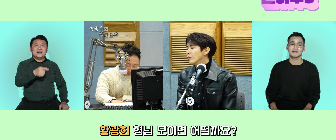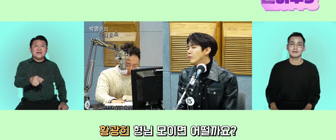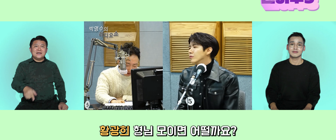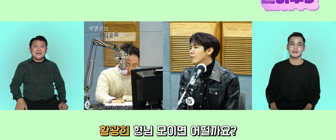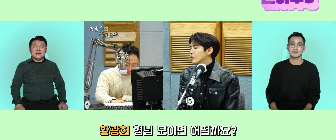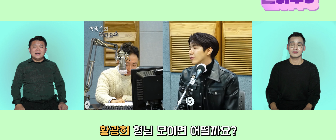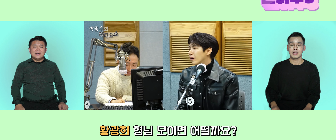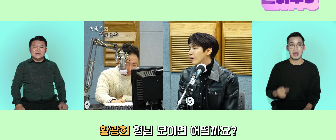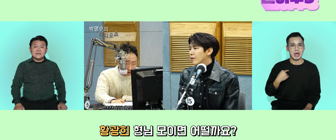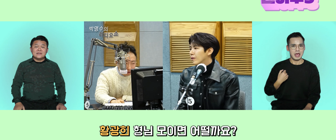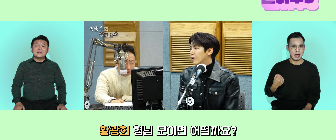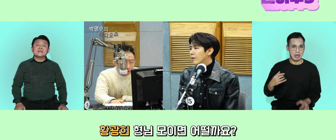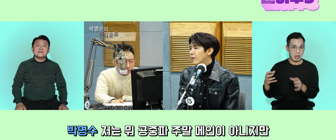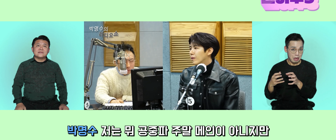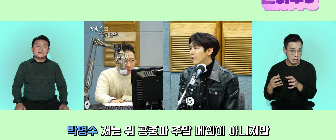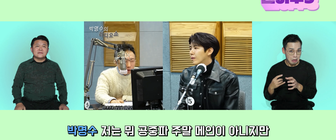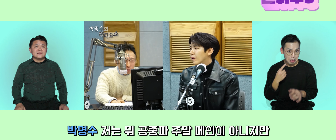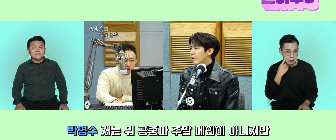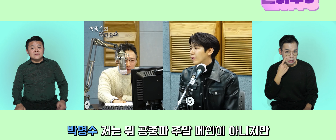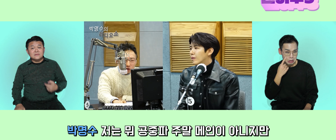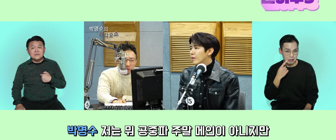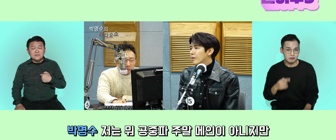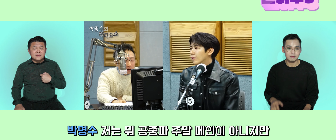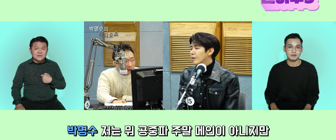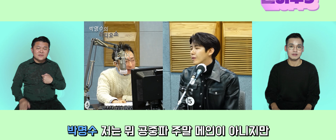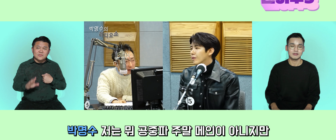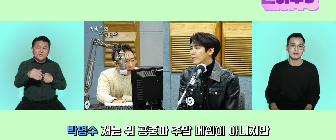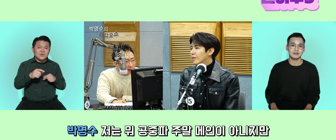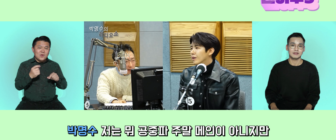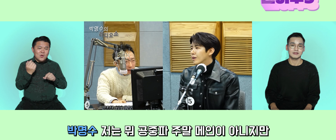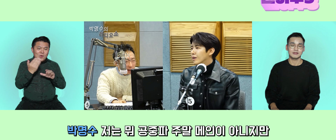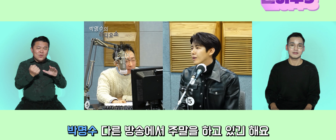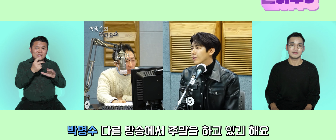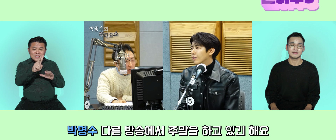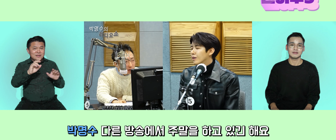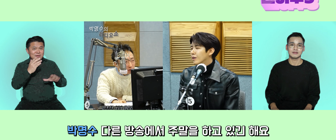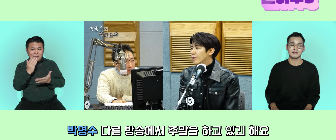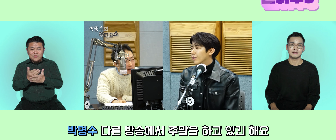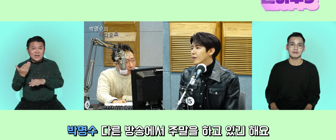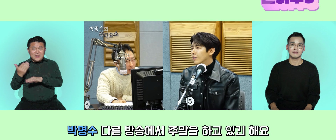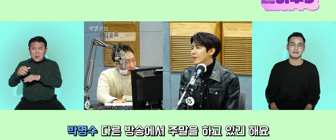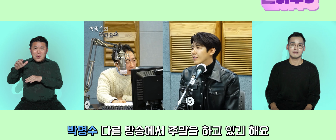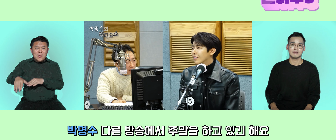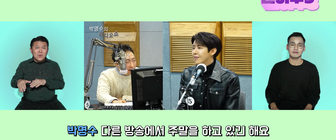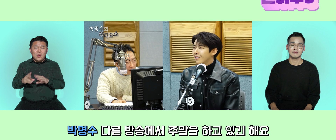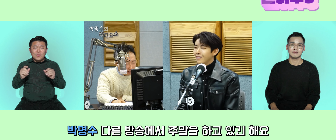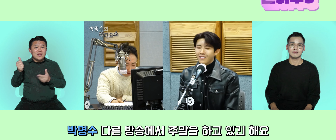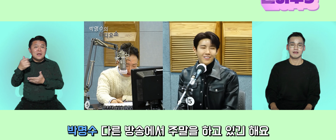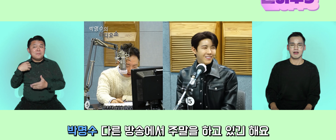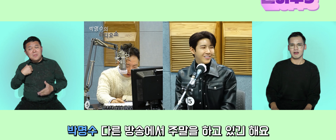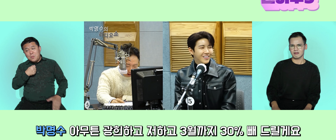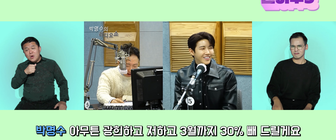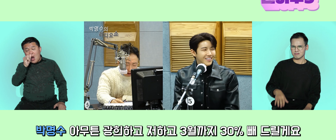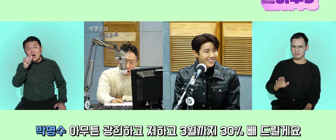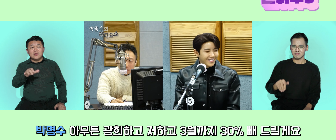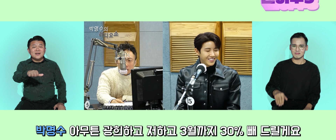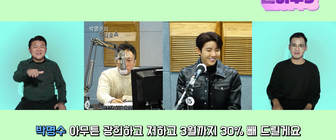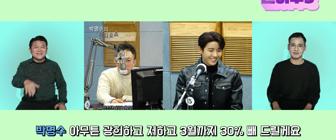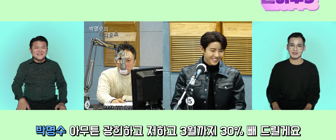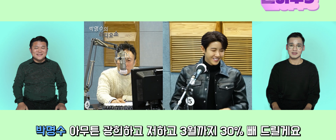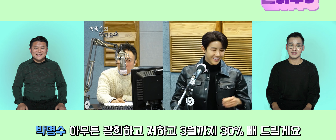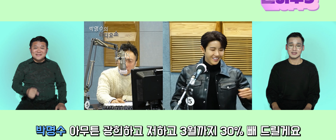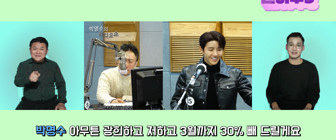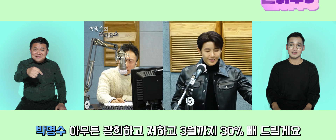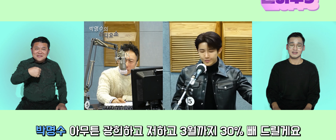형님 저 모이면 어떨까요? 저는 공중파 주말 메인은 아니지만 다른 방송에서 주말을 하고 있긴 해요. 아무튼 간에